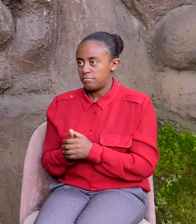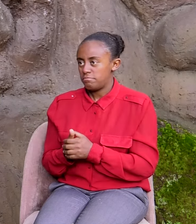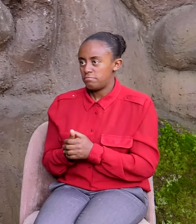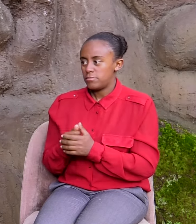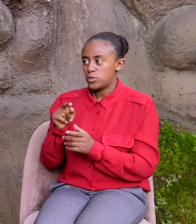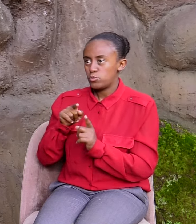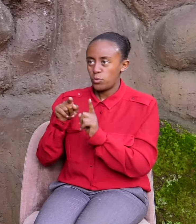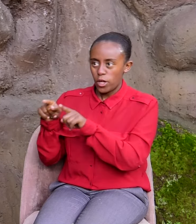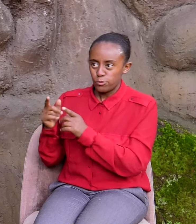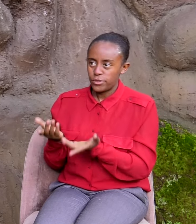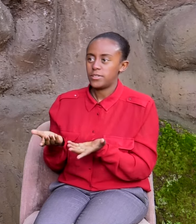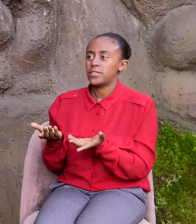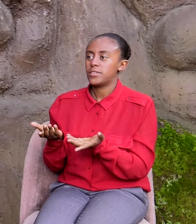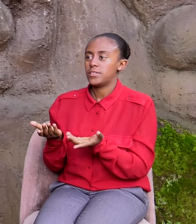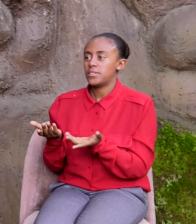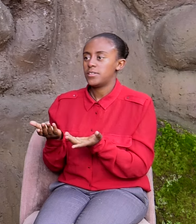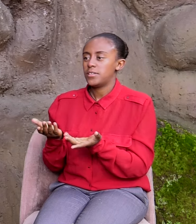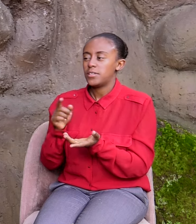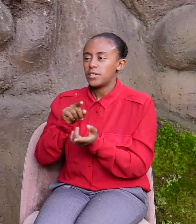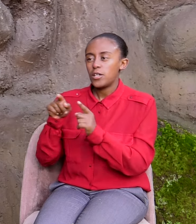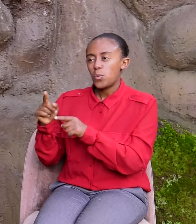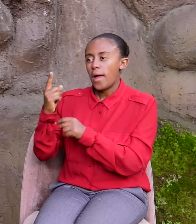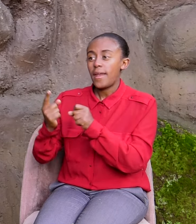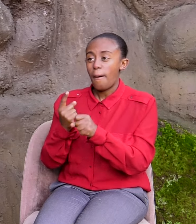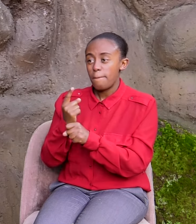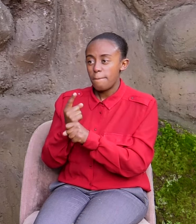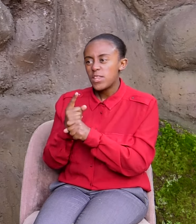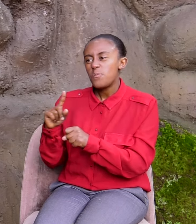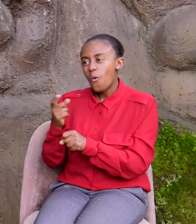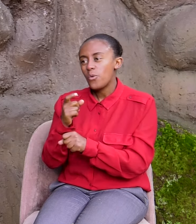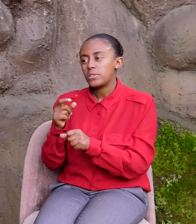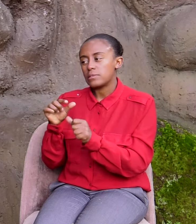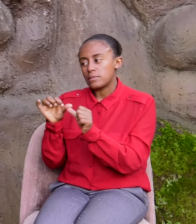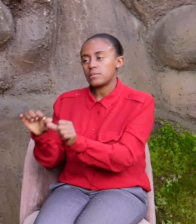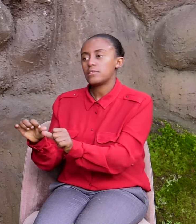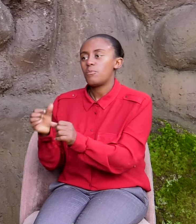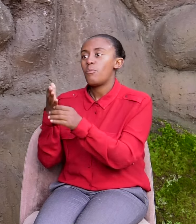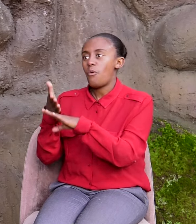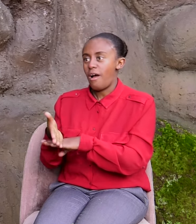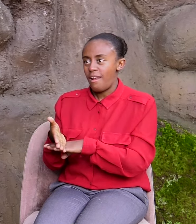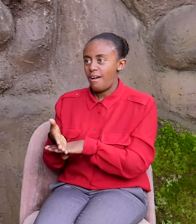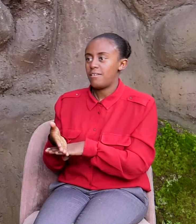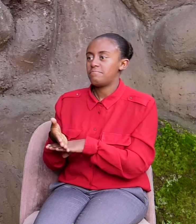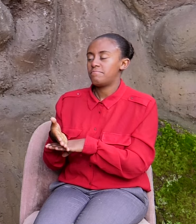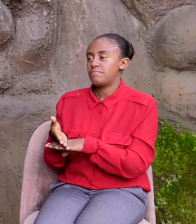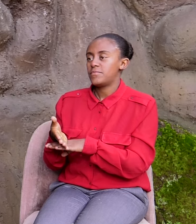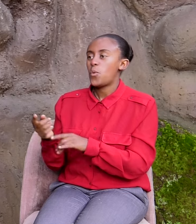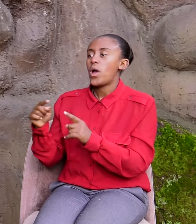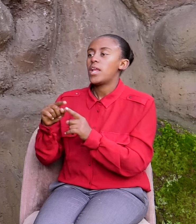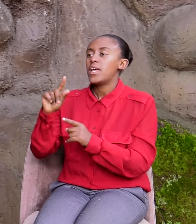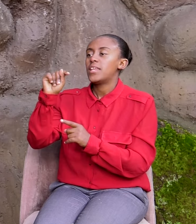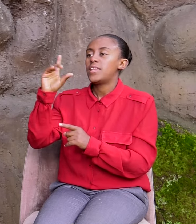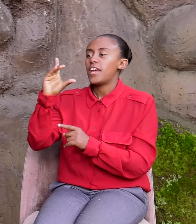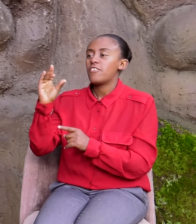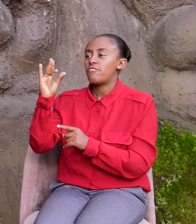እንግዲህ እሱ ጋር ሄድኩኝ። ከሱ አንድ አመት የሚሆን ጊዜ ከቆየሁ በኋላ ወደ